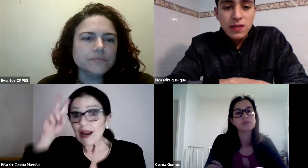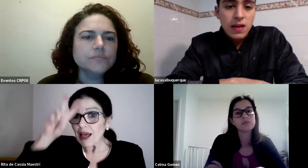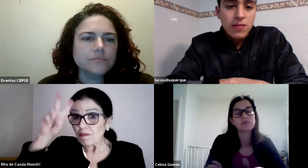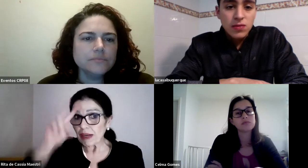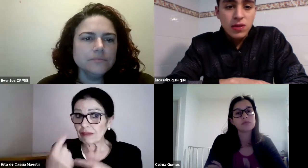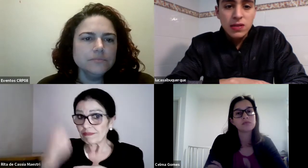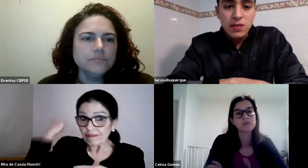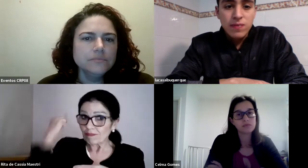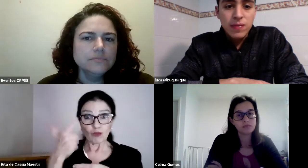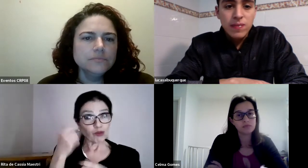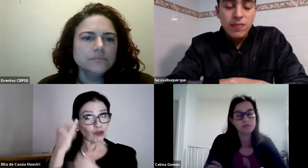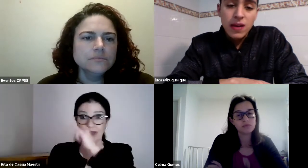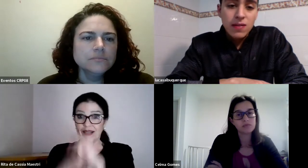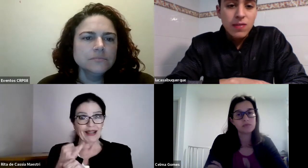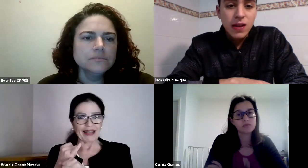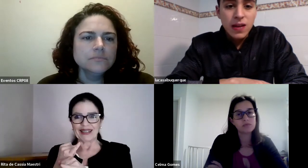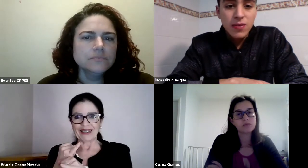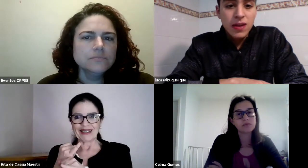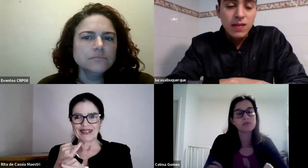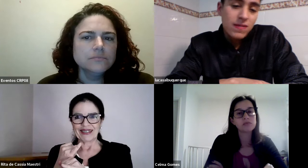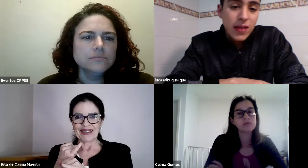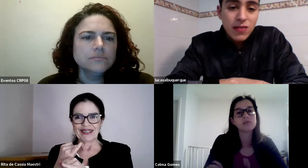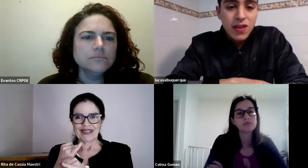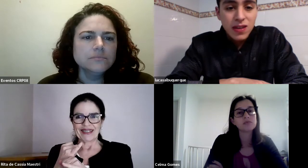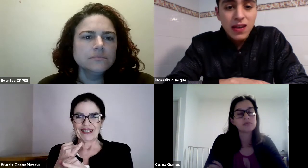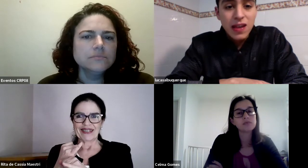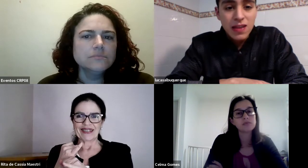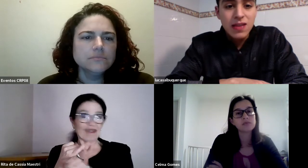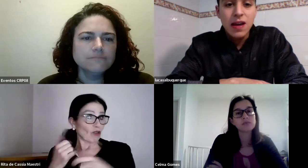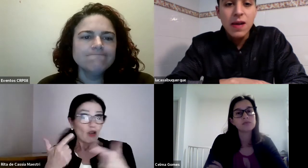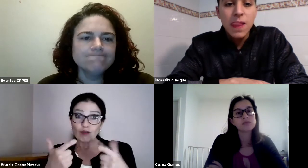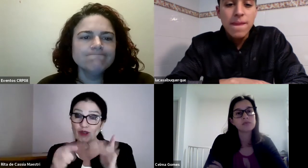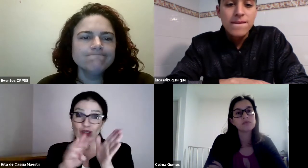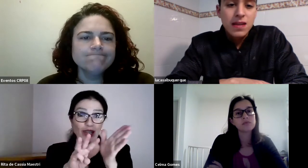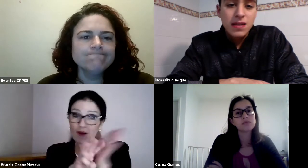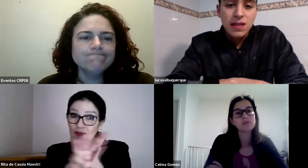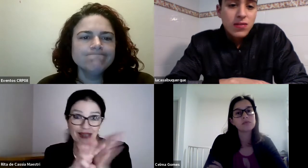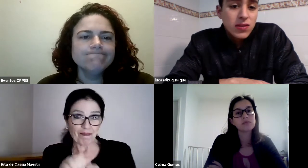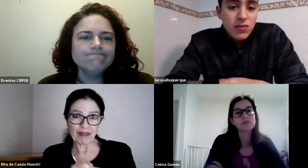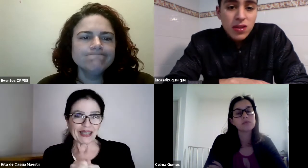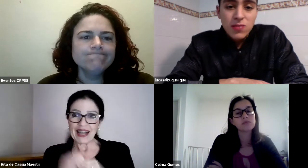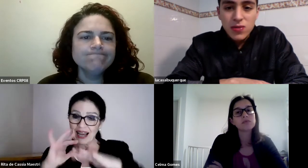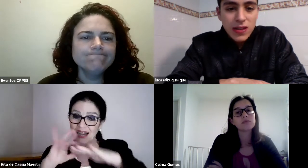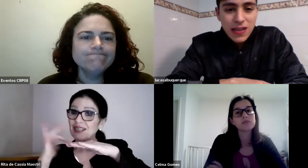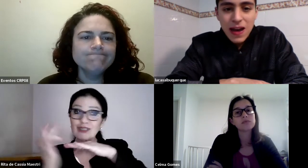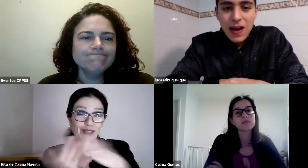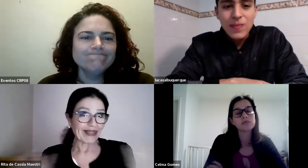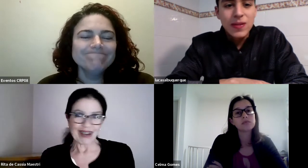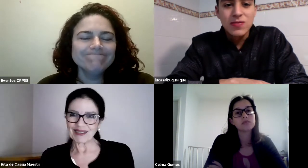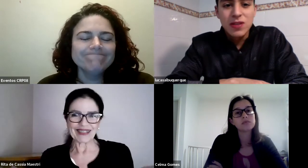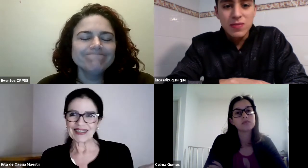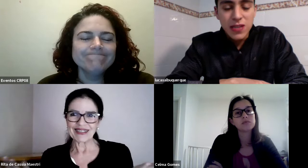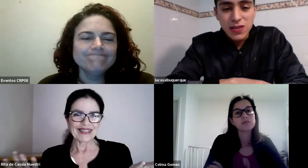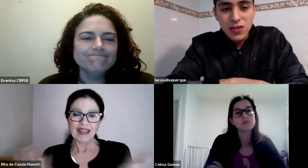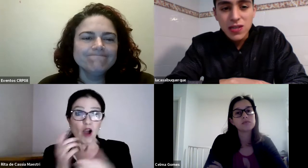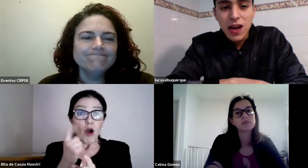vocabulários, terminologias. Então, primeiro, eu me lembro que também não tinha internet, né? Então, nós não tínhamos WhatsApp, nós